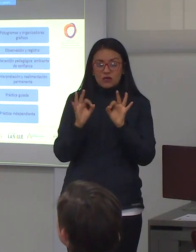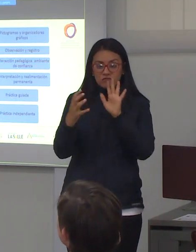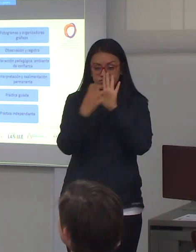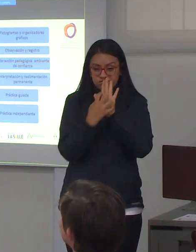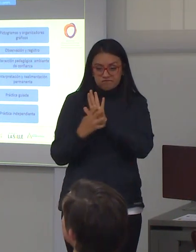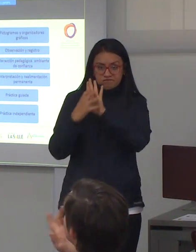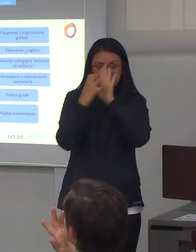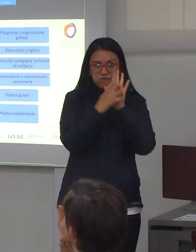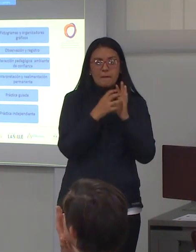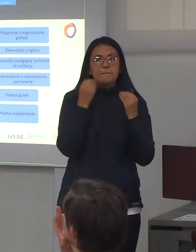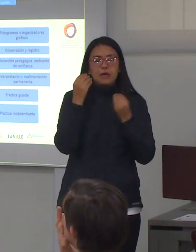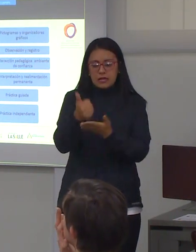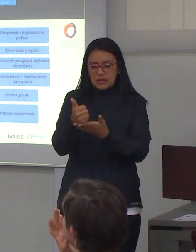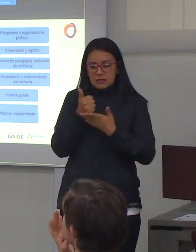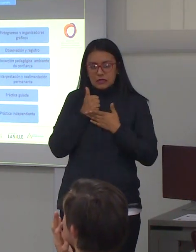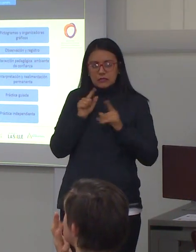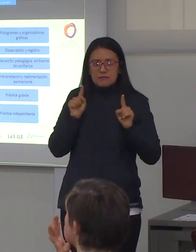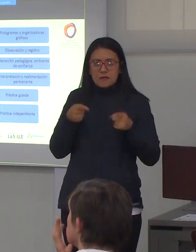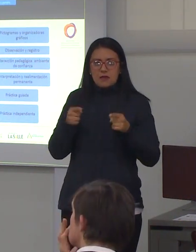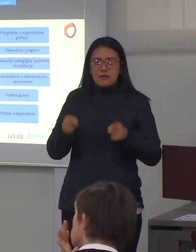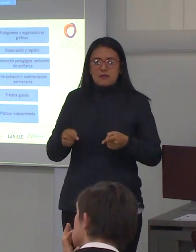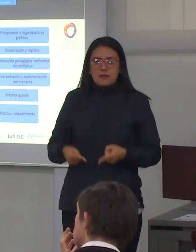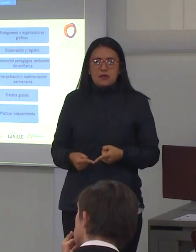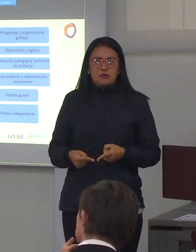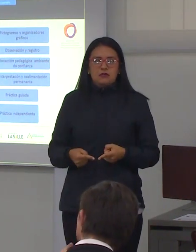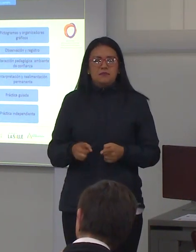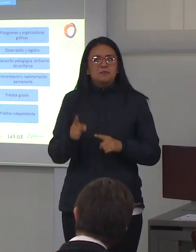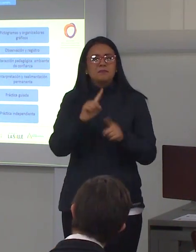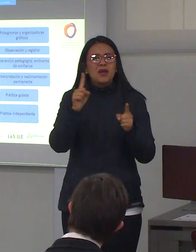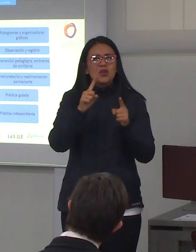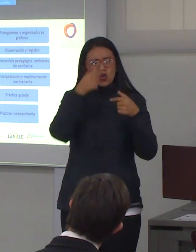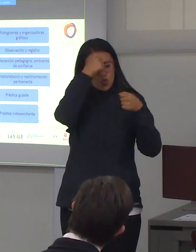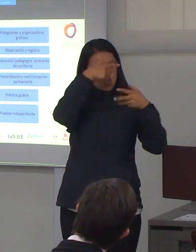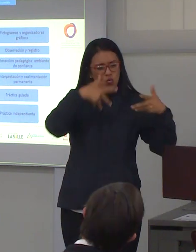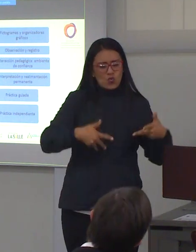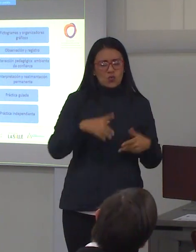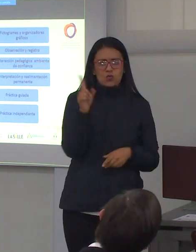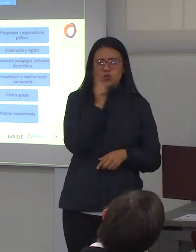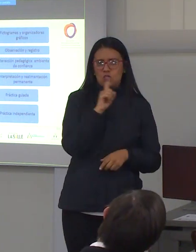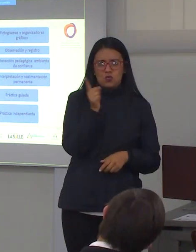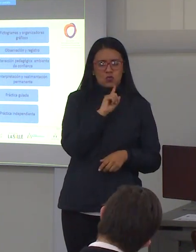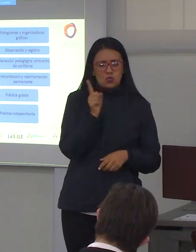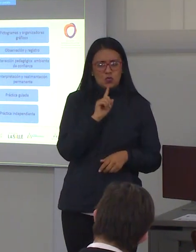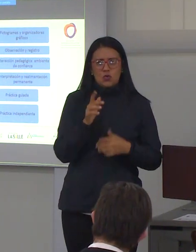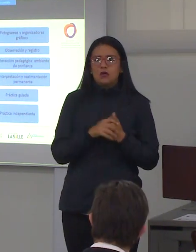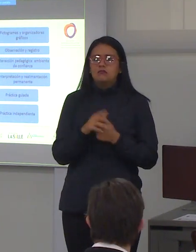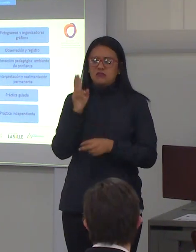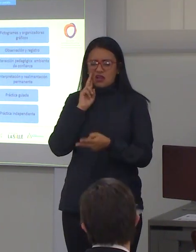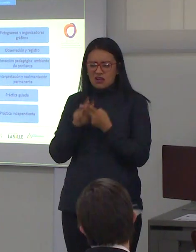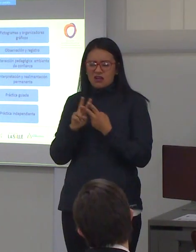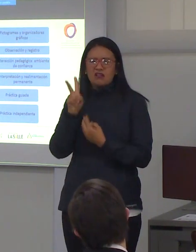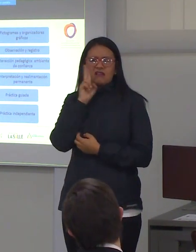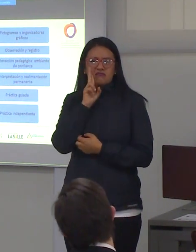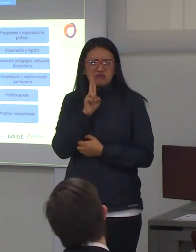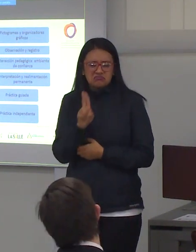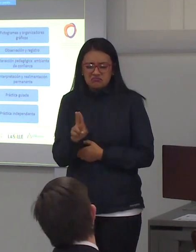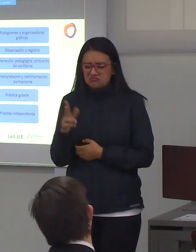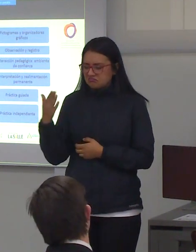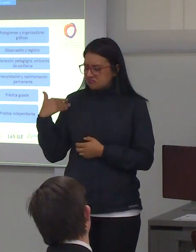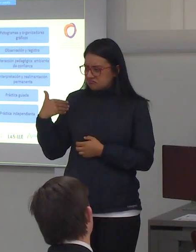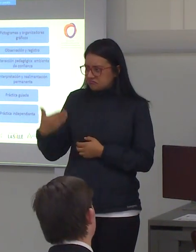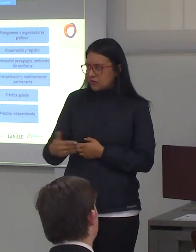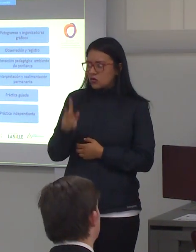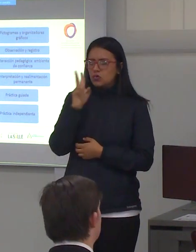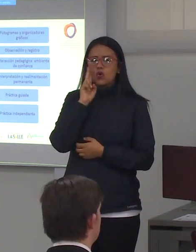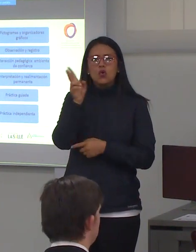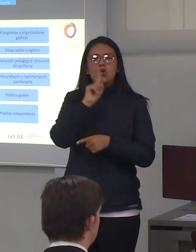básicamente para hacer síntesis, pero entonces no es el mapa mental como lo hemos nosotros conocido tradicionalmente,